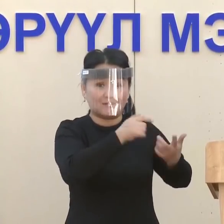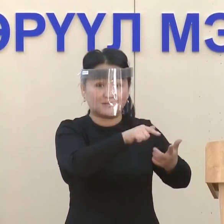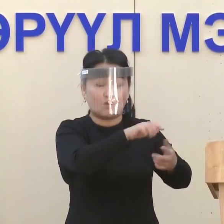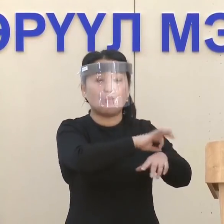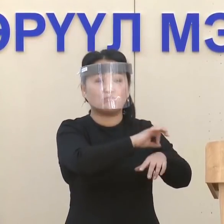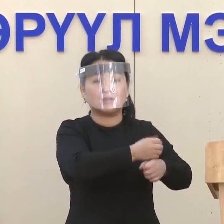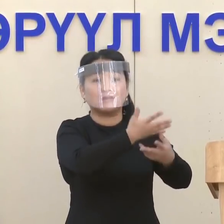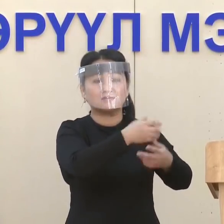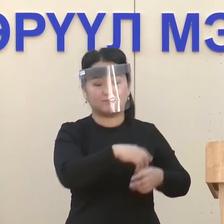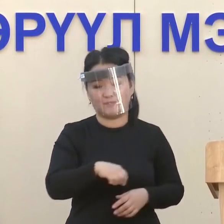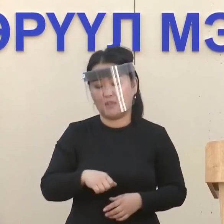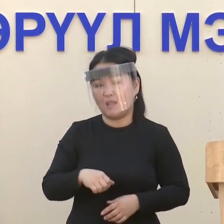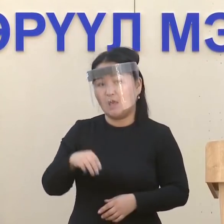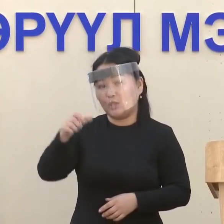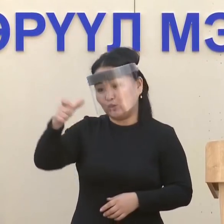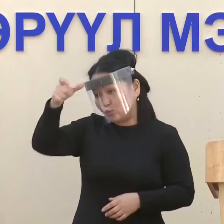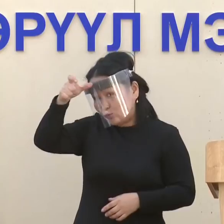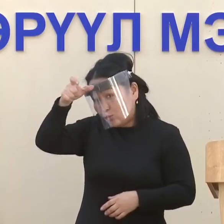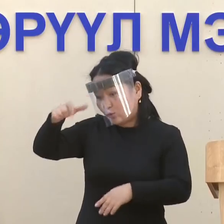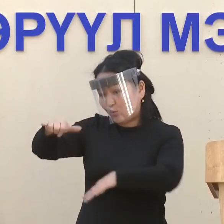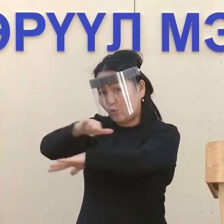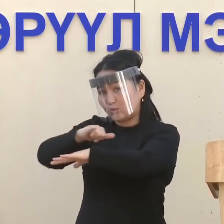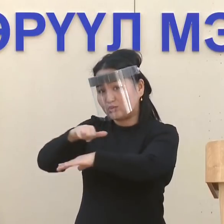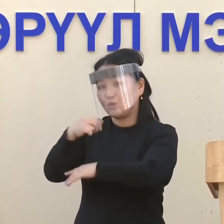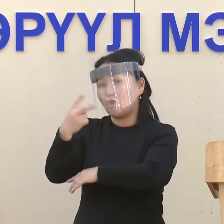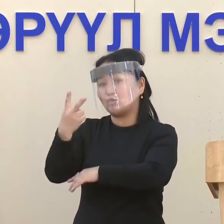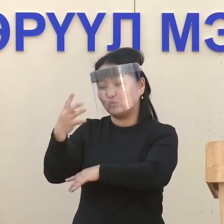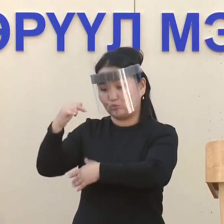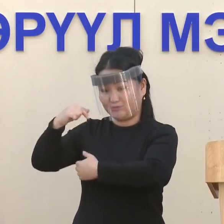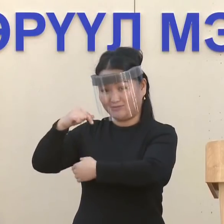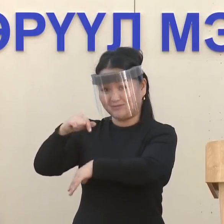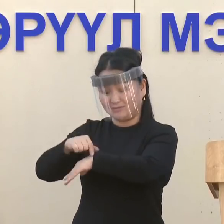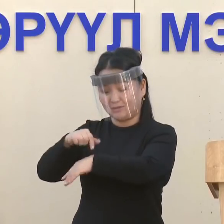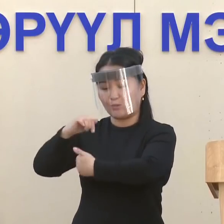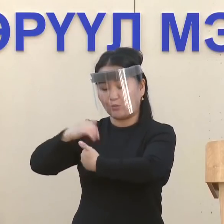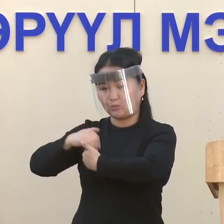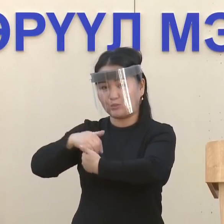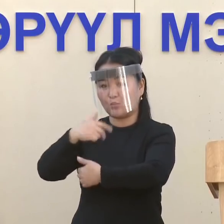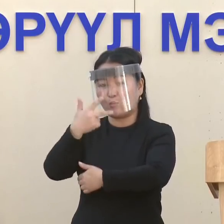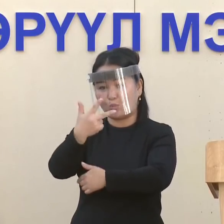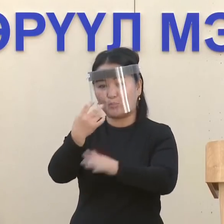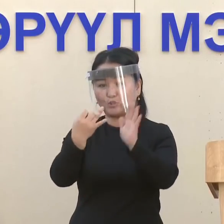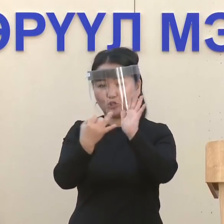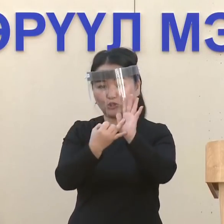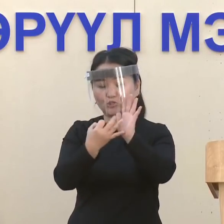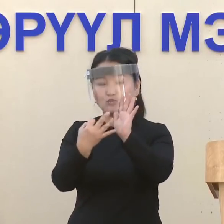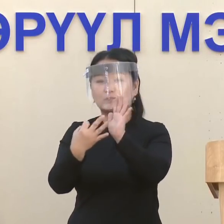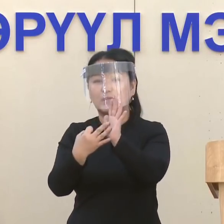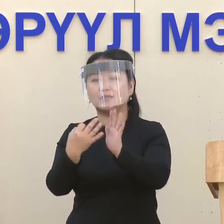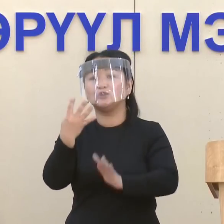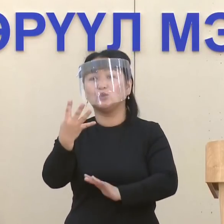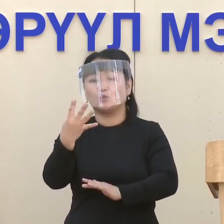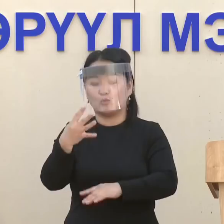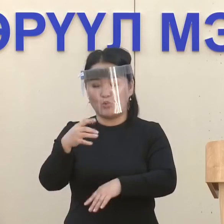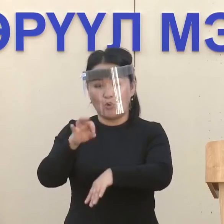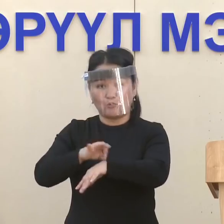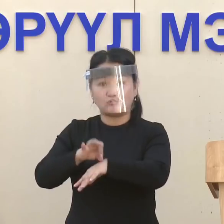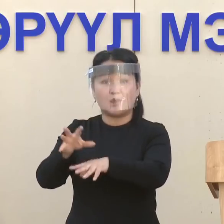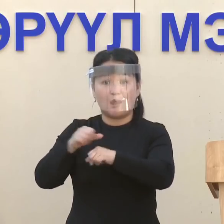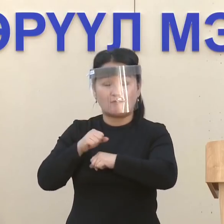орнуудад бүгд найрамдах Турк улсад өнгөрсөн 24 цагийн хугацаанд 3,783 тохиолдол шинээр бүртгэгдэж